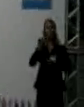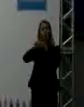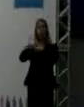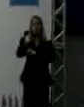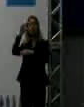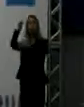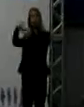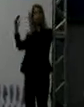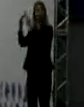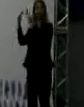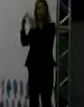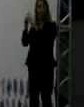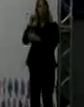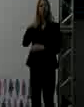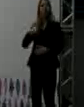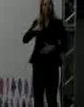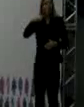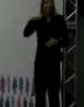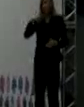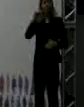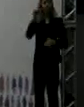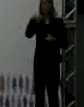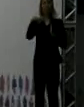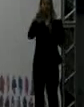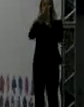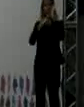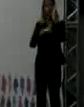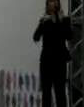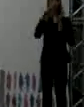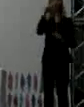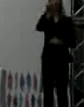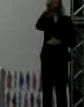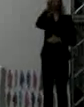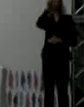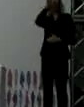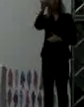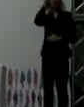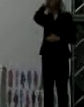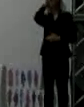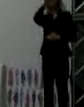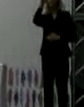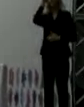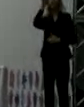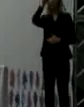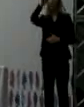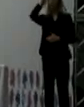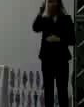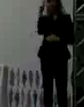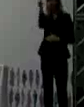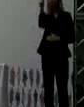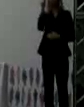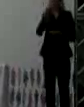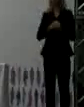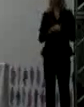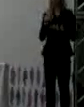um dos meus orgulhos na vida foi ser a relatora da Lei Maria da Penha. Eu girei esse país e eu me lembro com